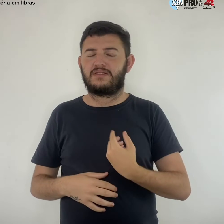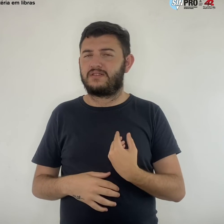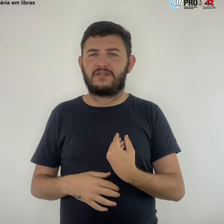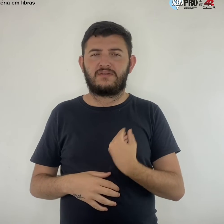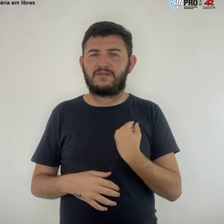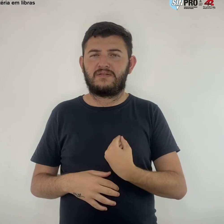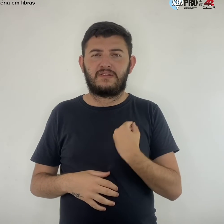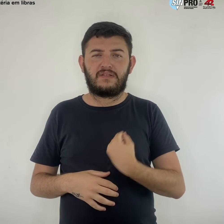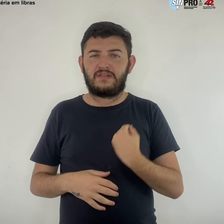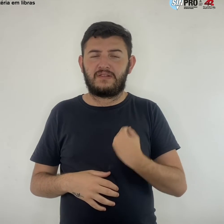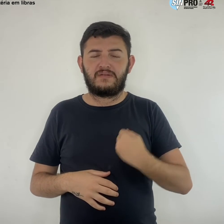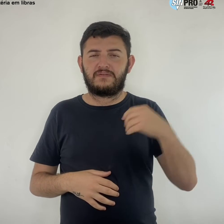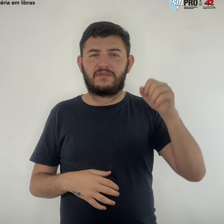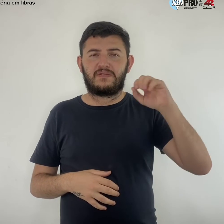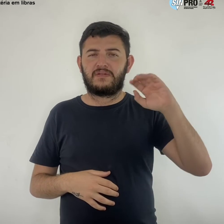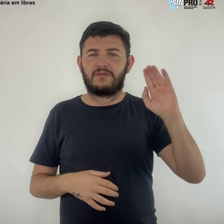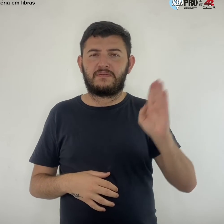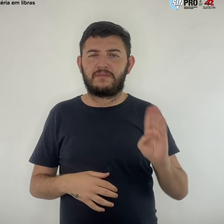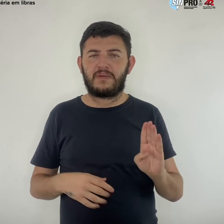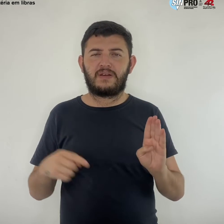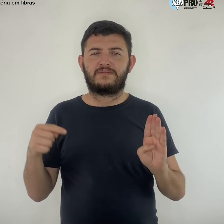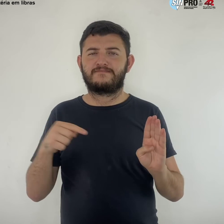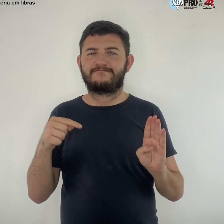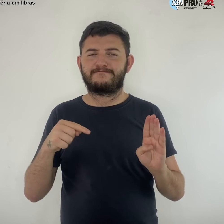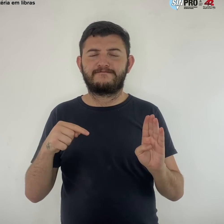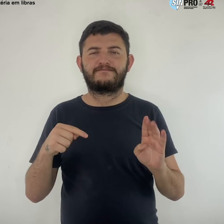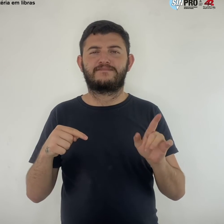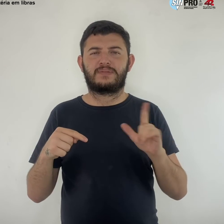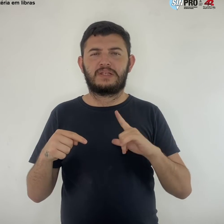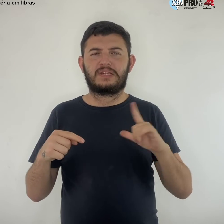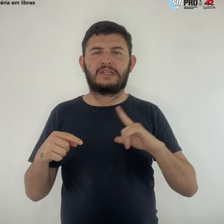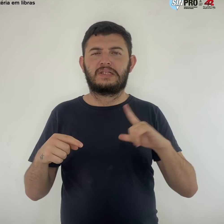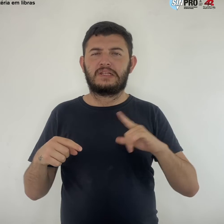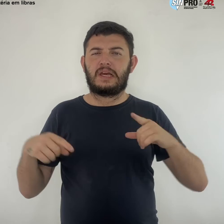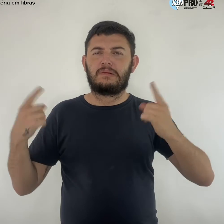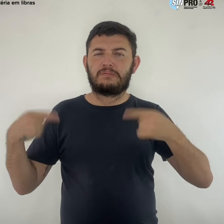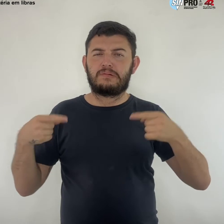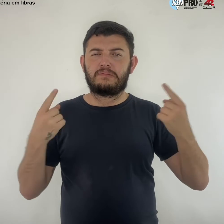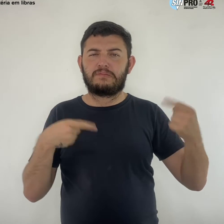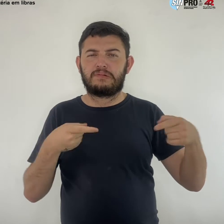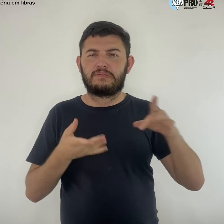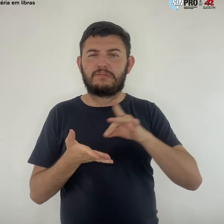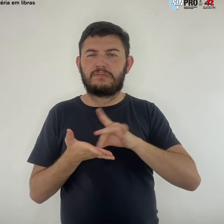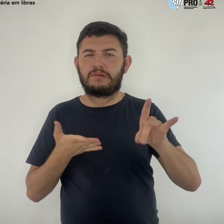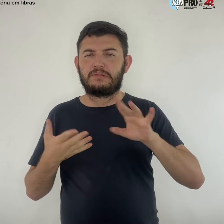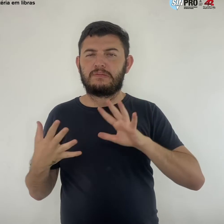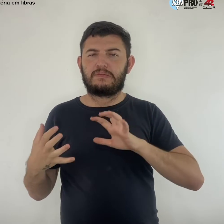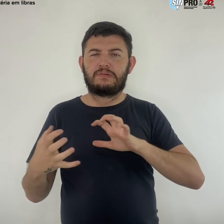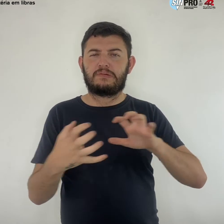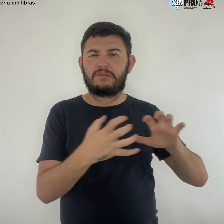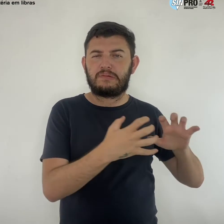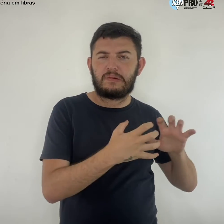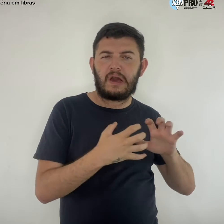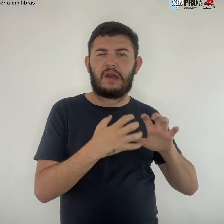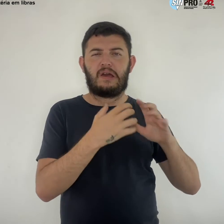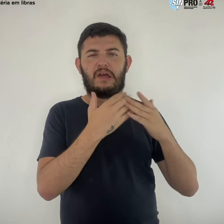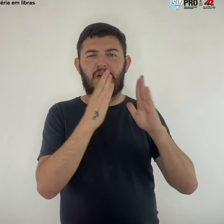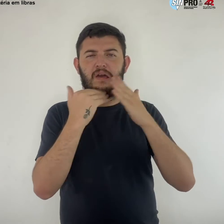Desaguamos num país distópico, onde imperam as desavenças, a desunião,